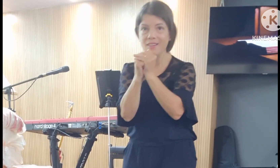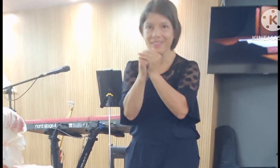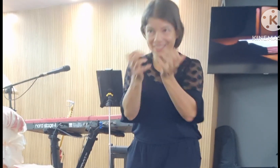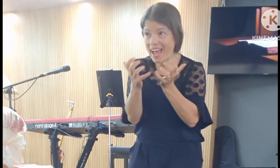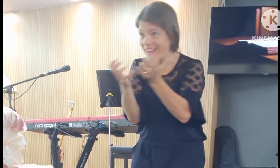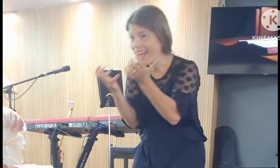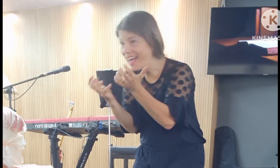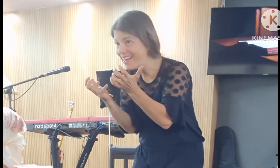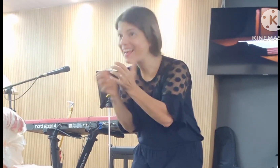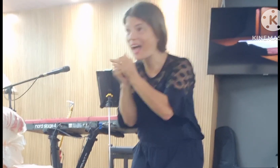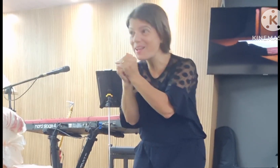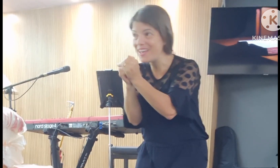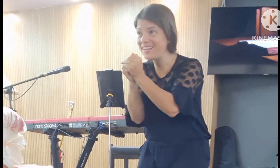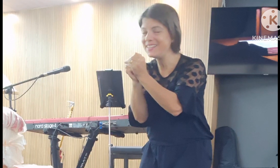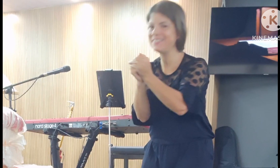aceitamos Jesus,